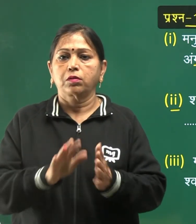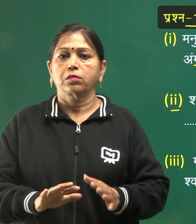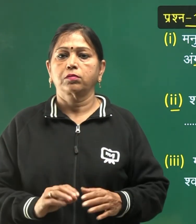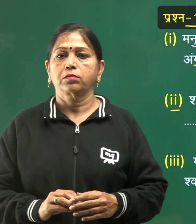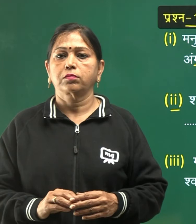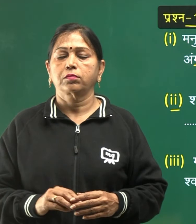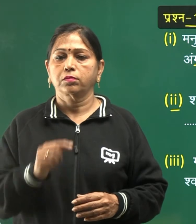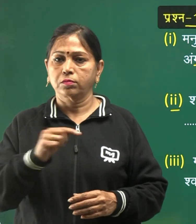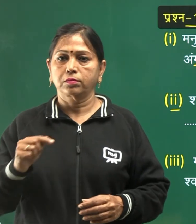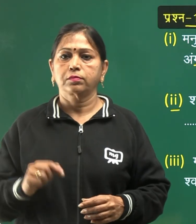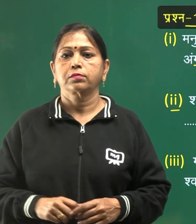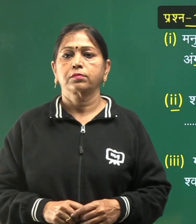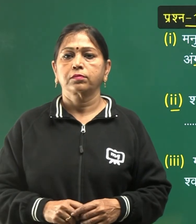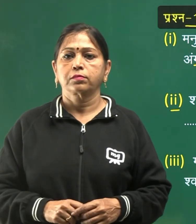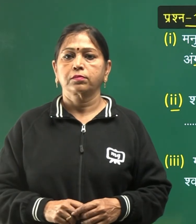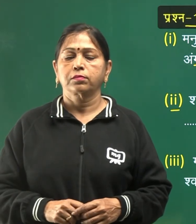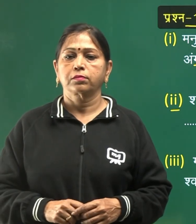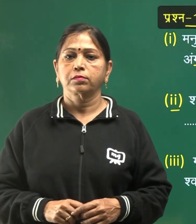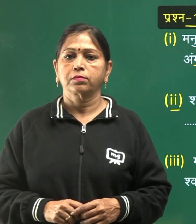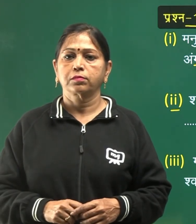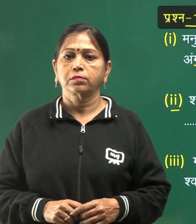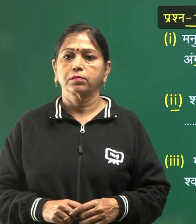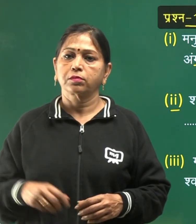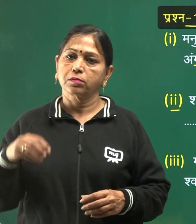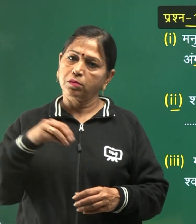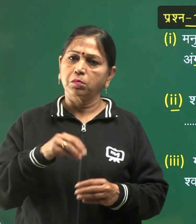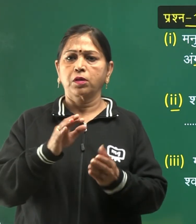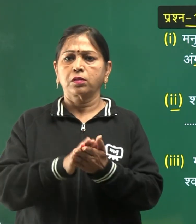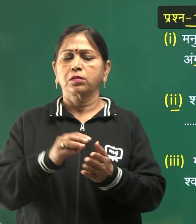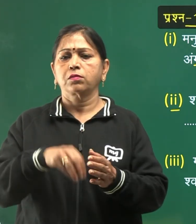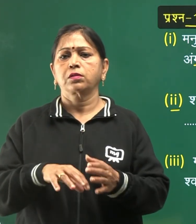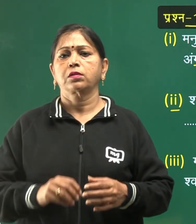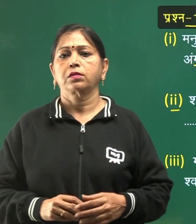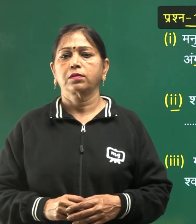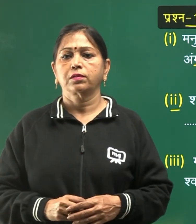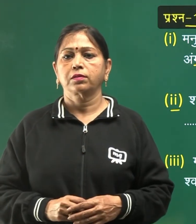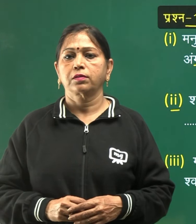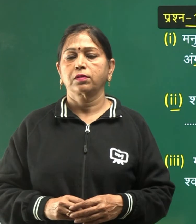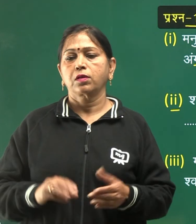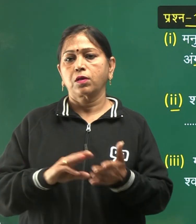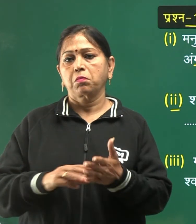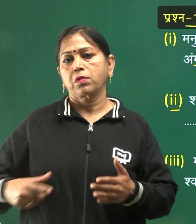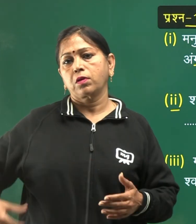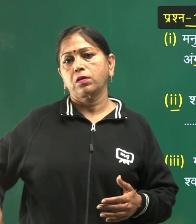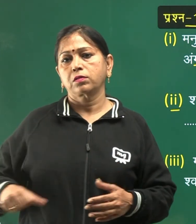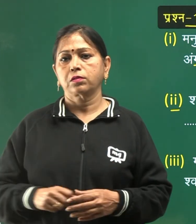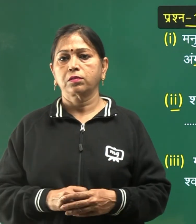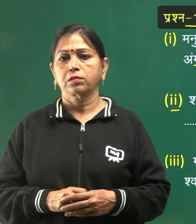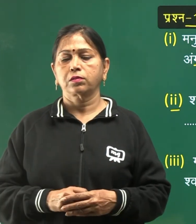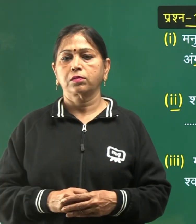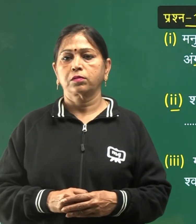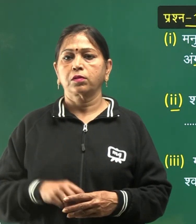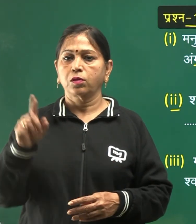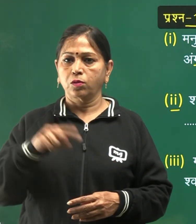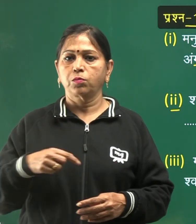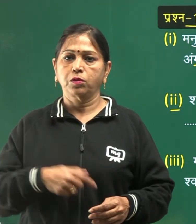रिक्त स्थान में एकत्रित रहता है। मलाशय ओब्लिक